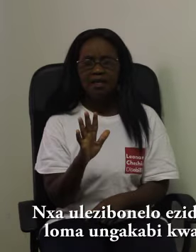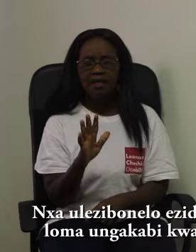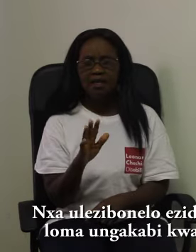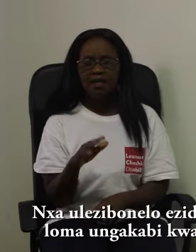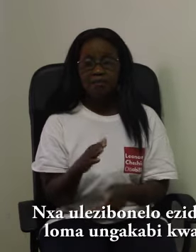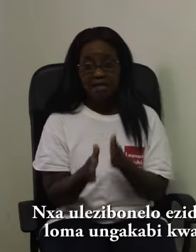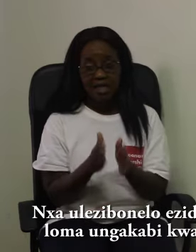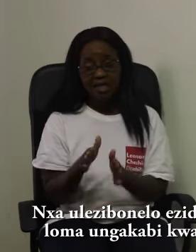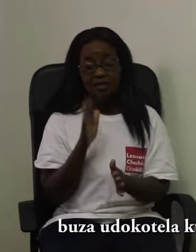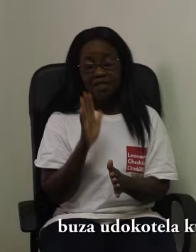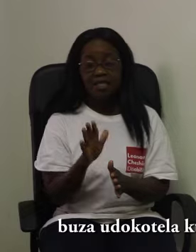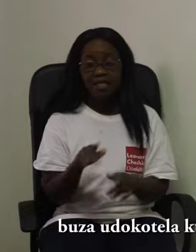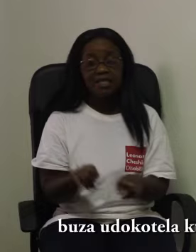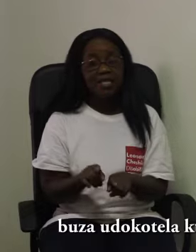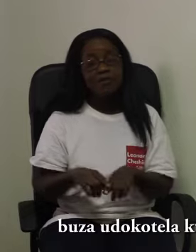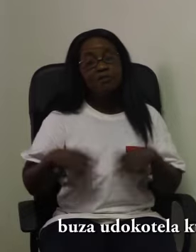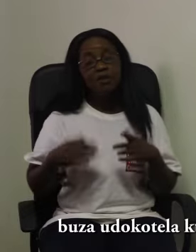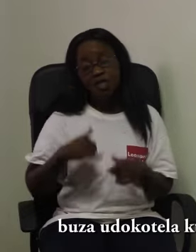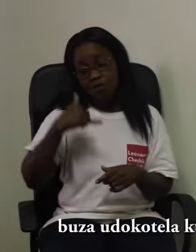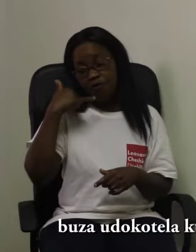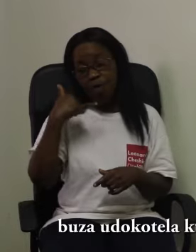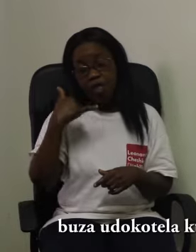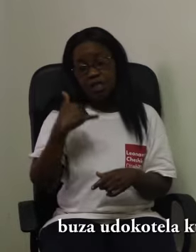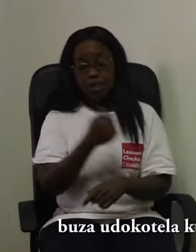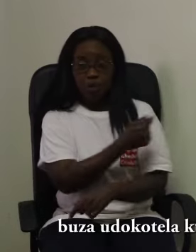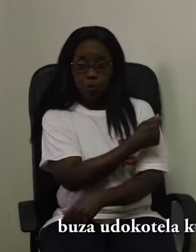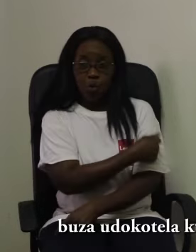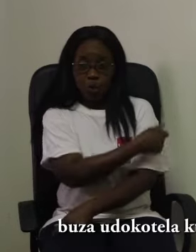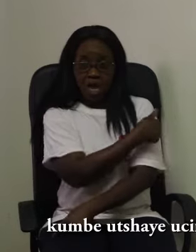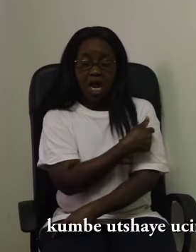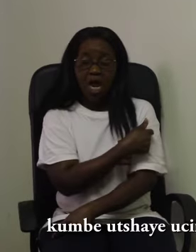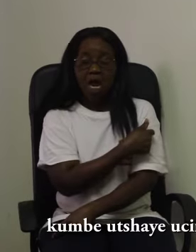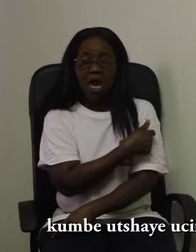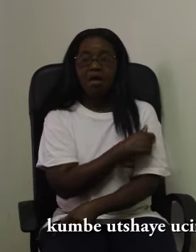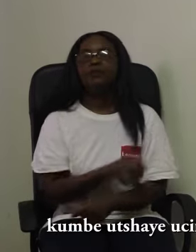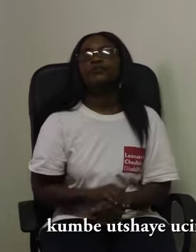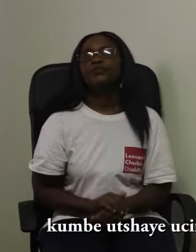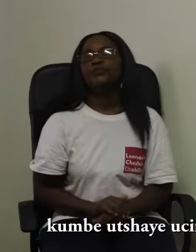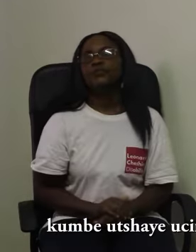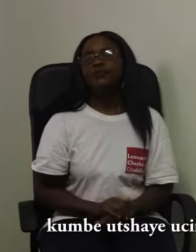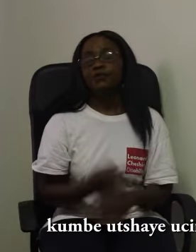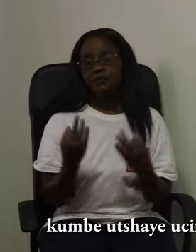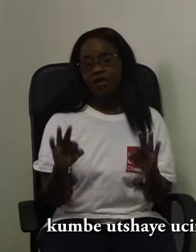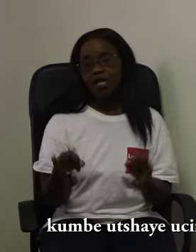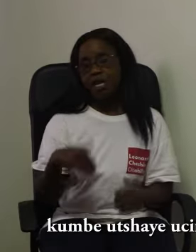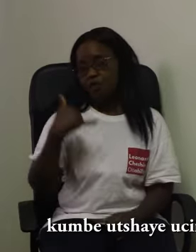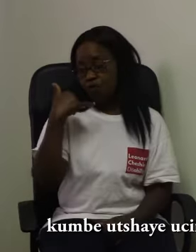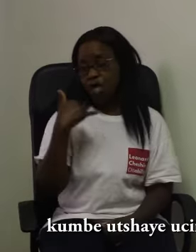ugulawahini. Vuza utokotela kumbe, abezi mpila raja. Kumbe, uchaye utringu ku COVID-19